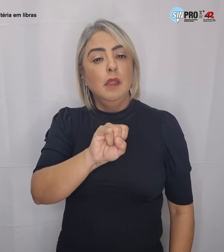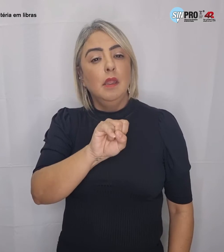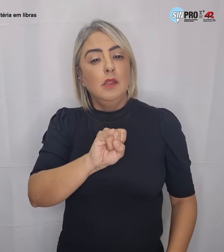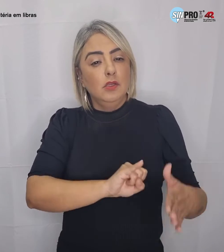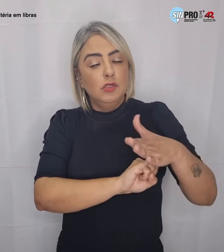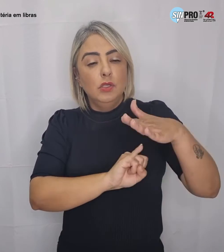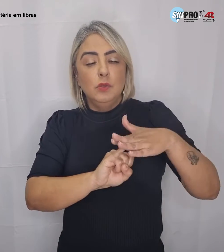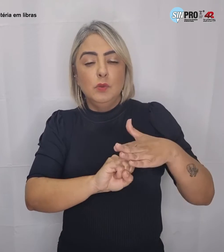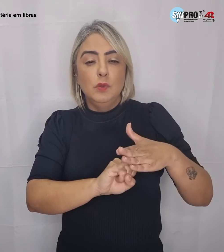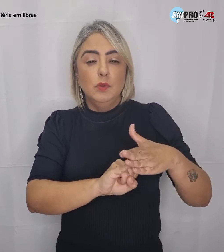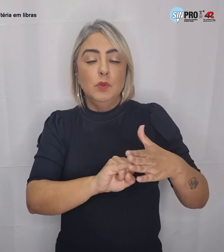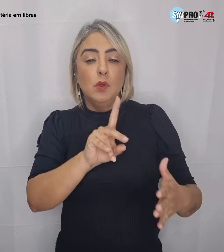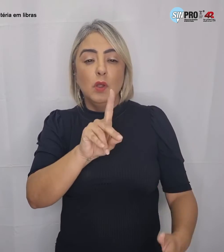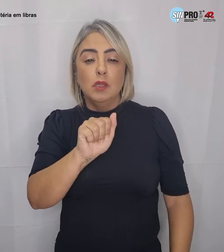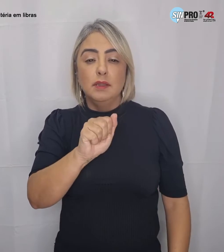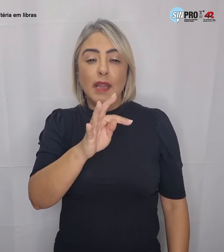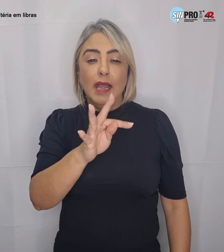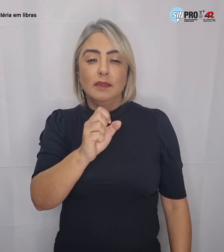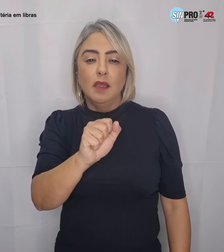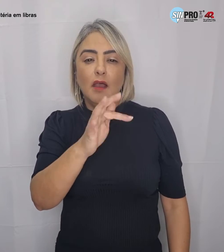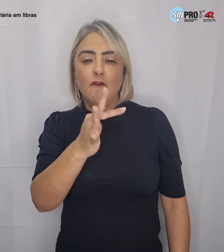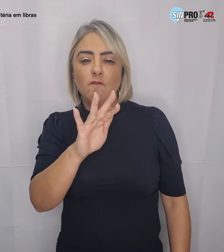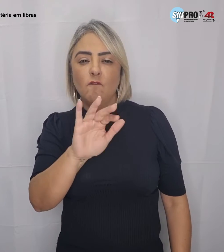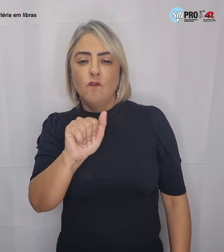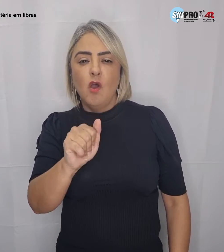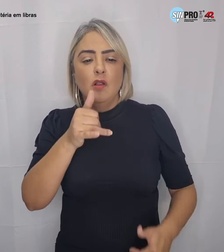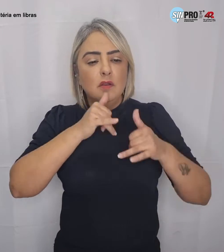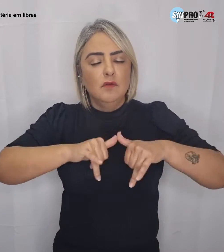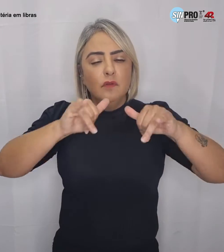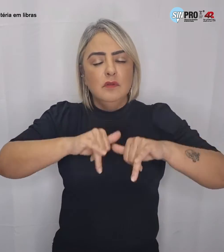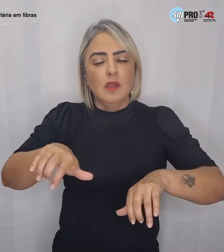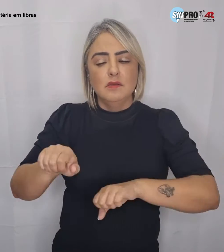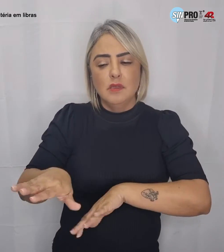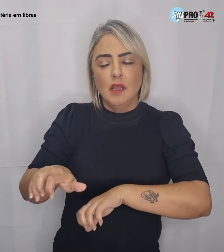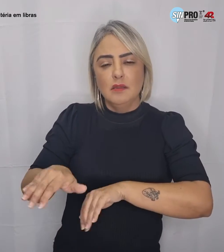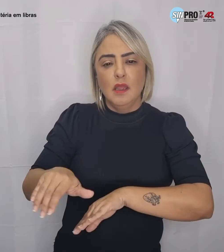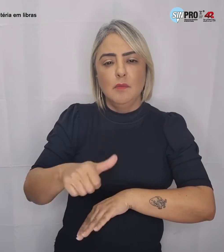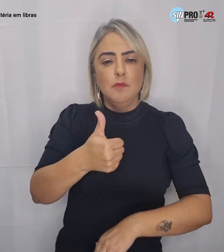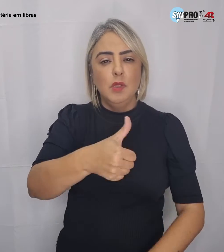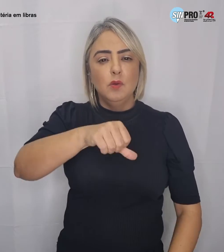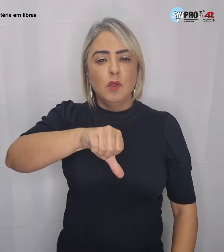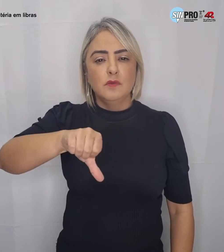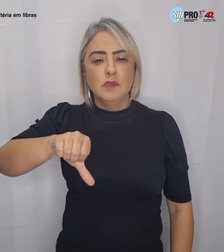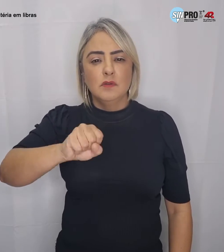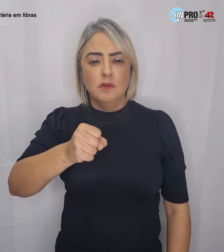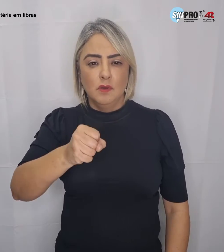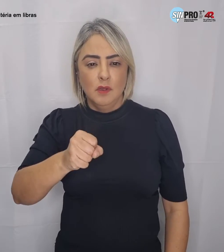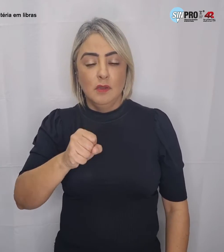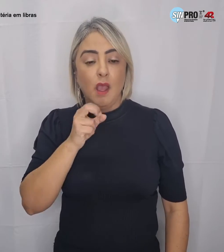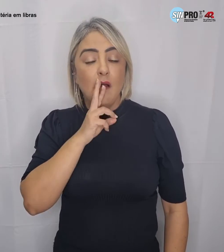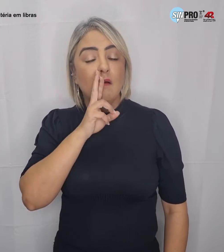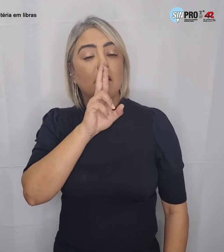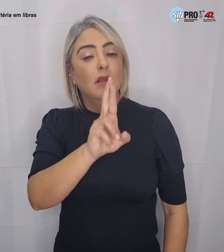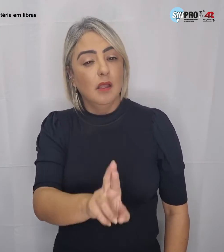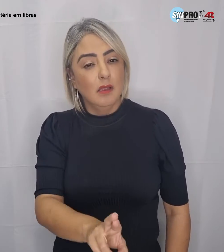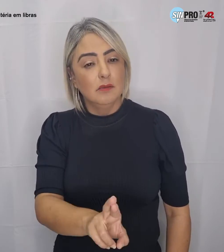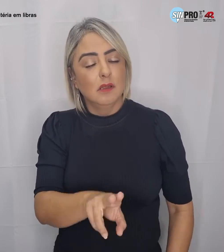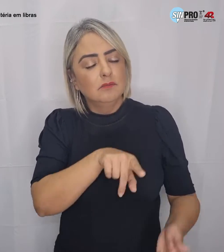Datafolha. Divulgados em 26 de setembro de 1998, o resultado